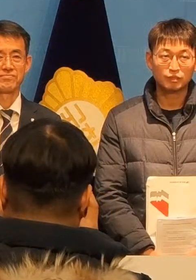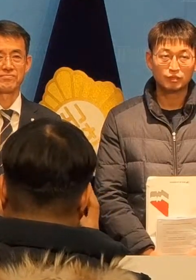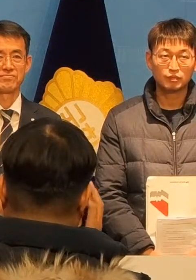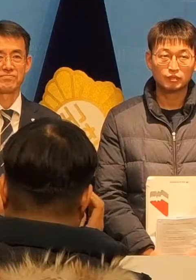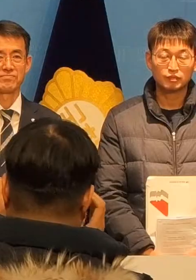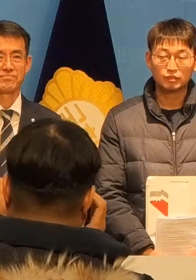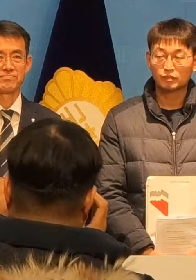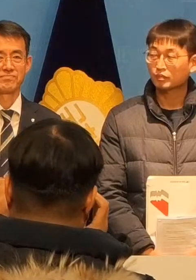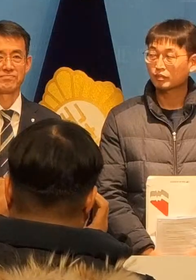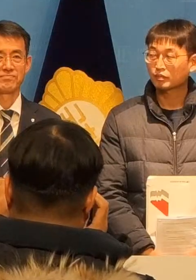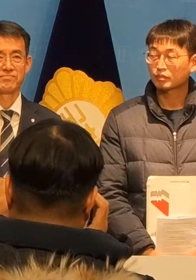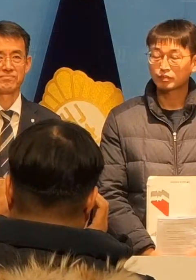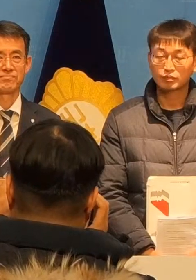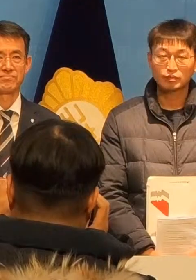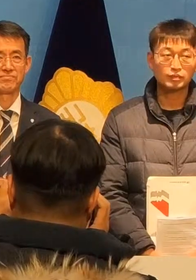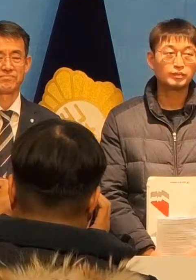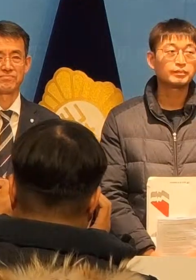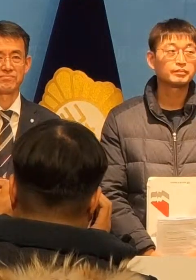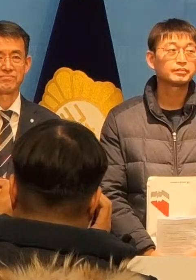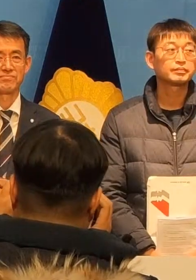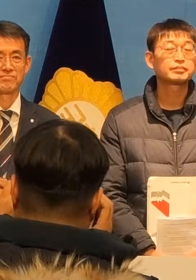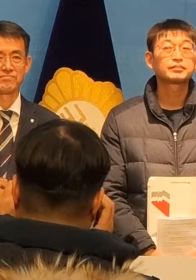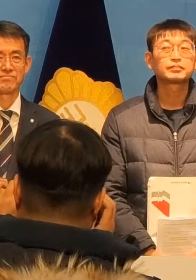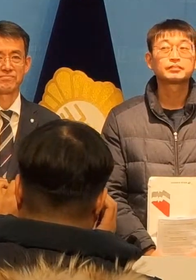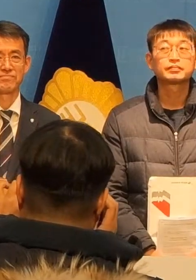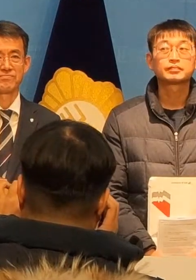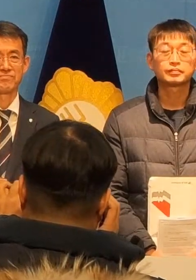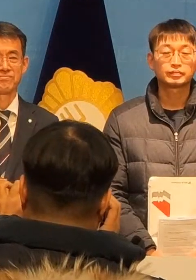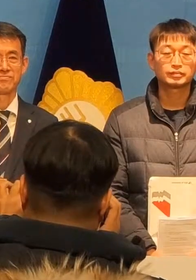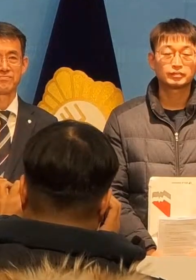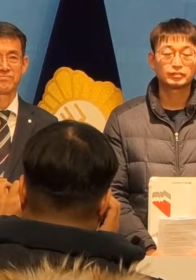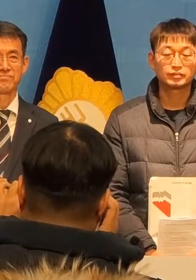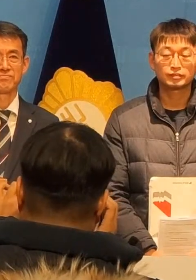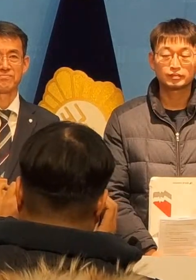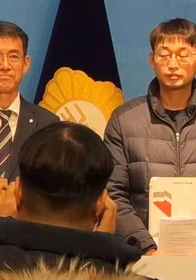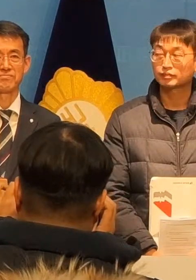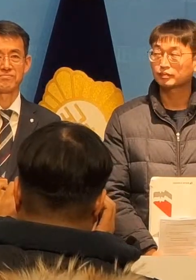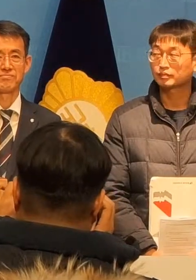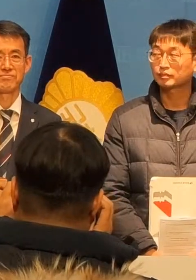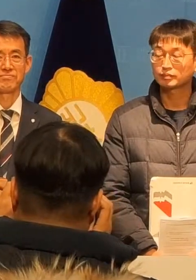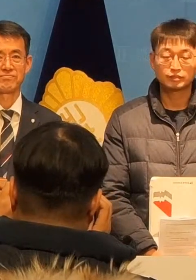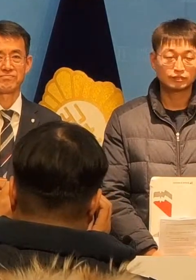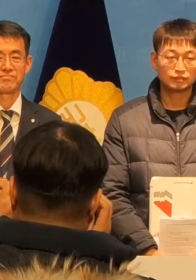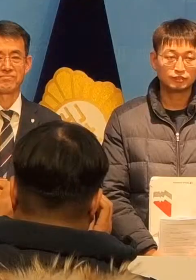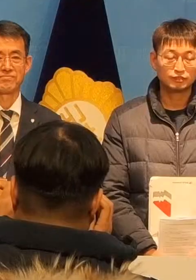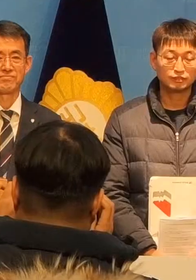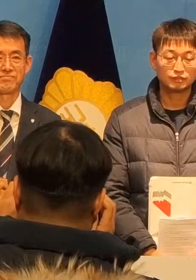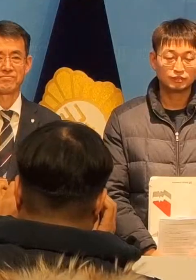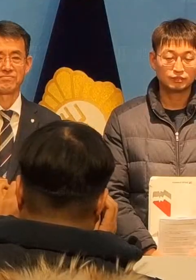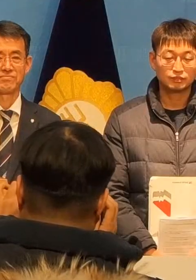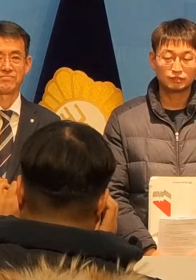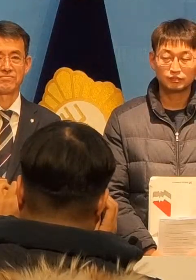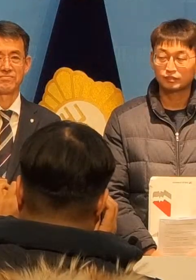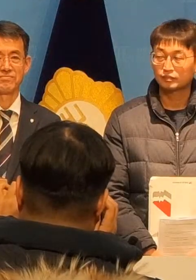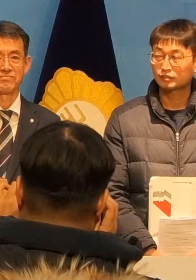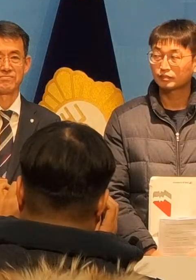직결 증차이지 셔틀 열차가 아니다. 이재명 대통령 공약도 1호선 직결 증차